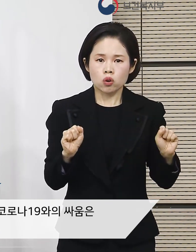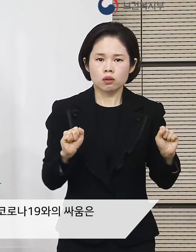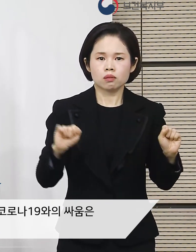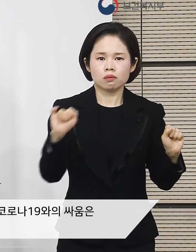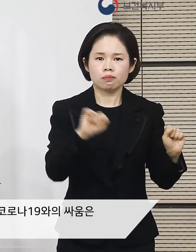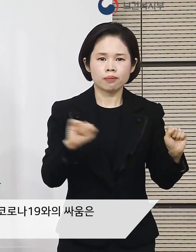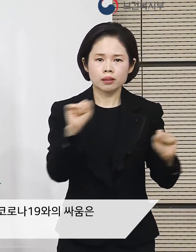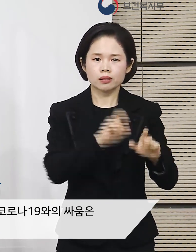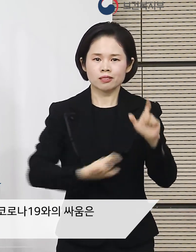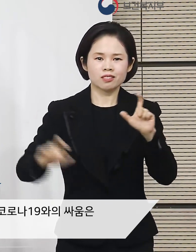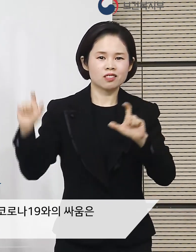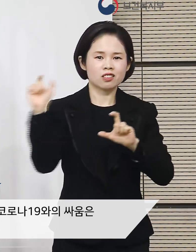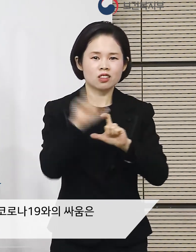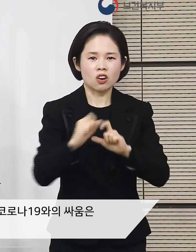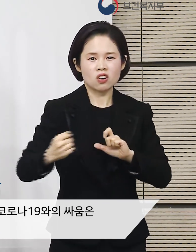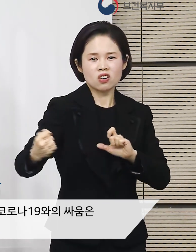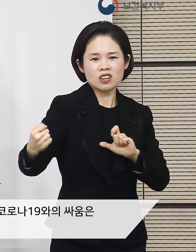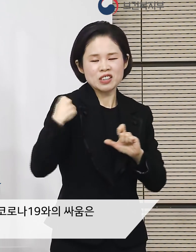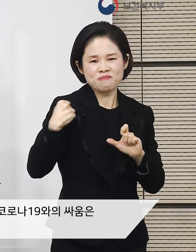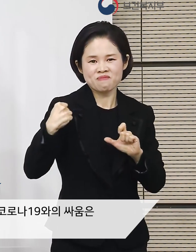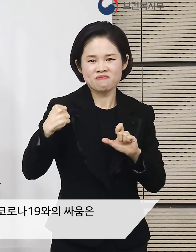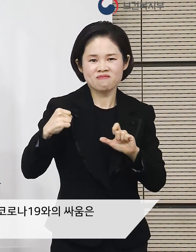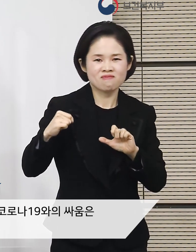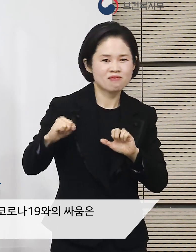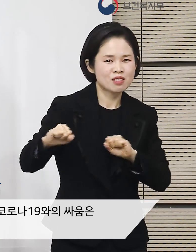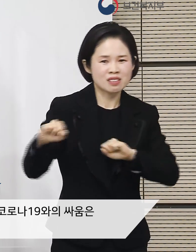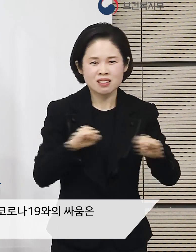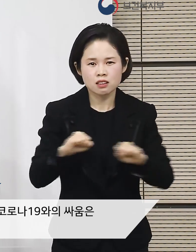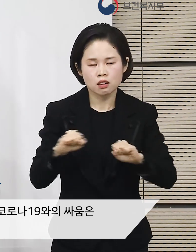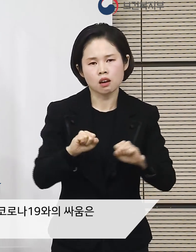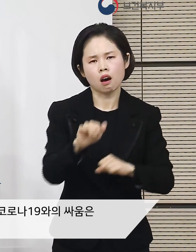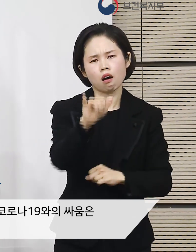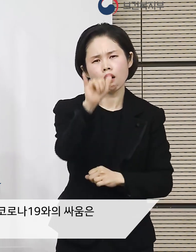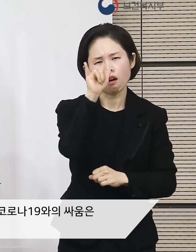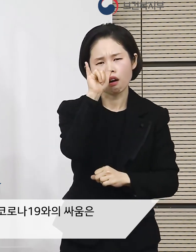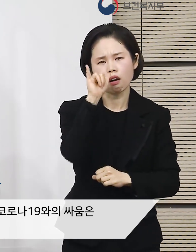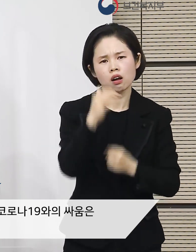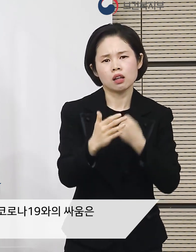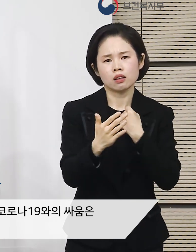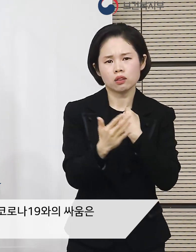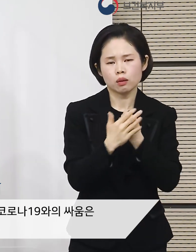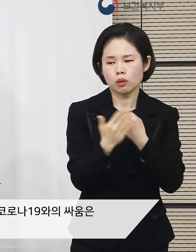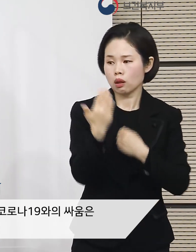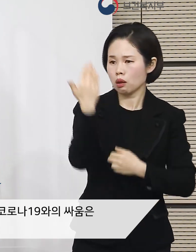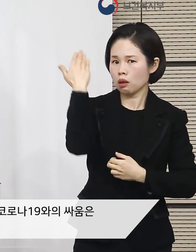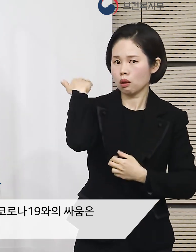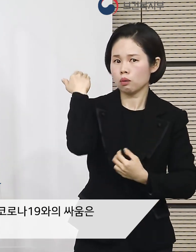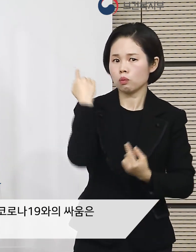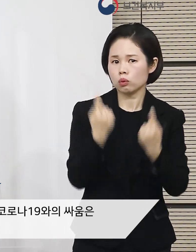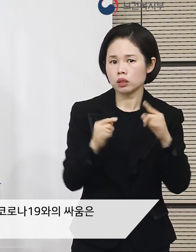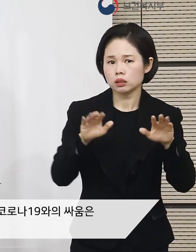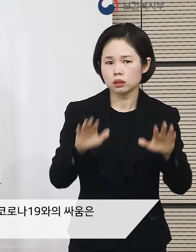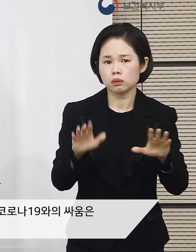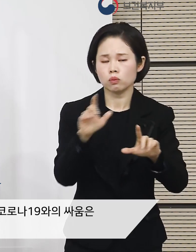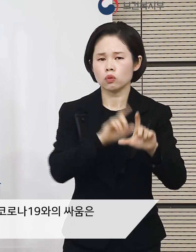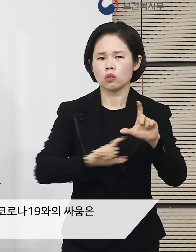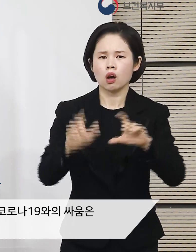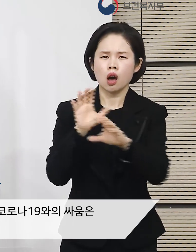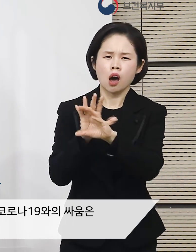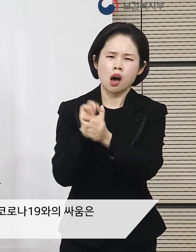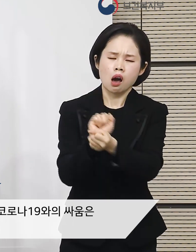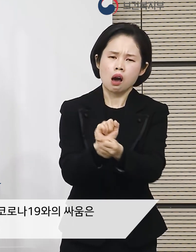바이러스의 활동력이 강해지는 겨울을 맞아 지금 코로나19와의 싸움은 과거 두 차례의 유행보다 무척